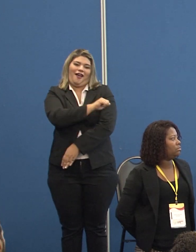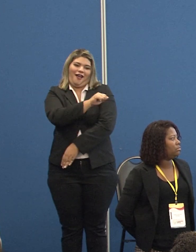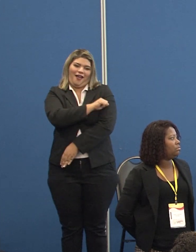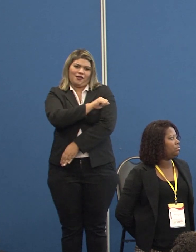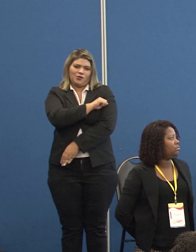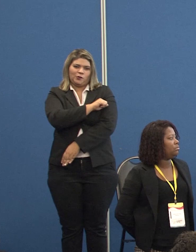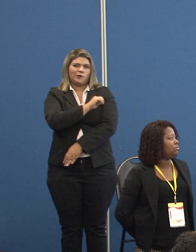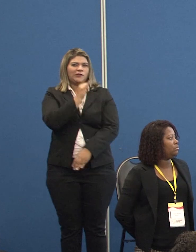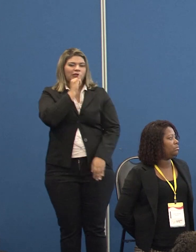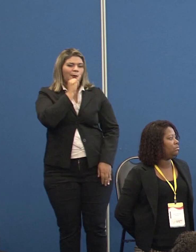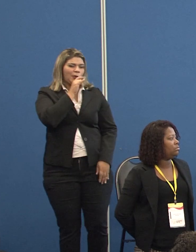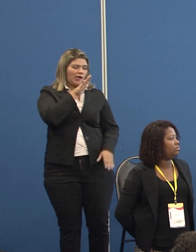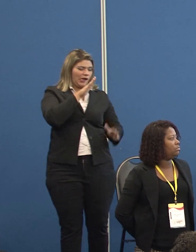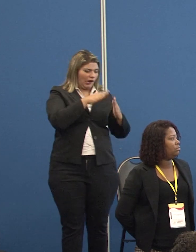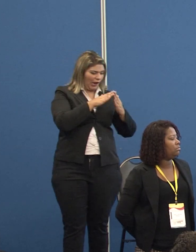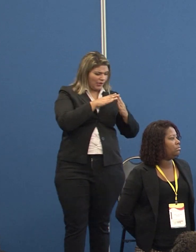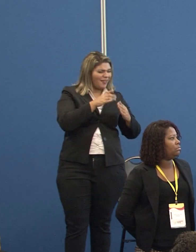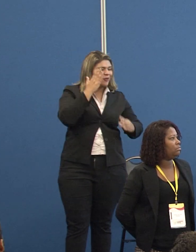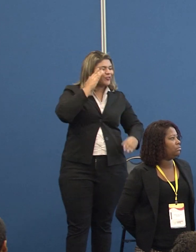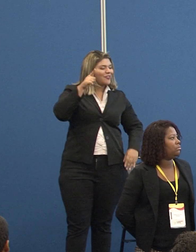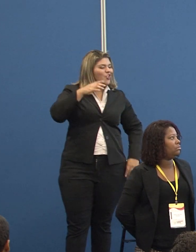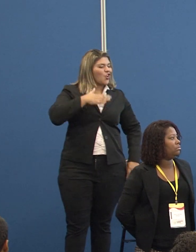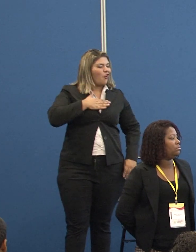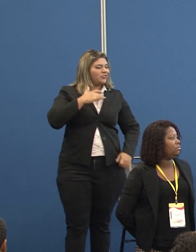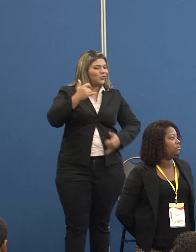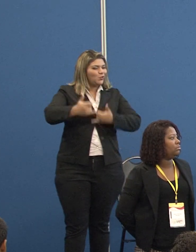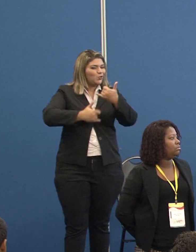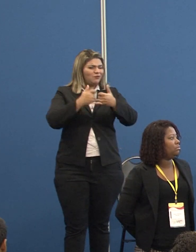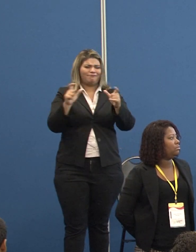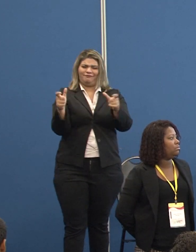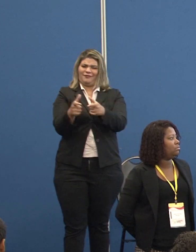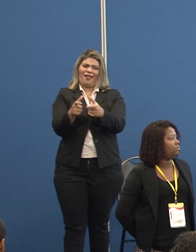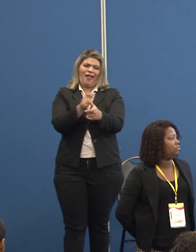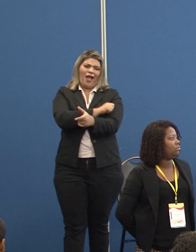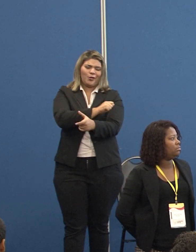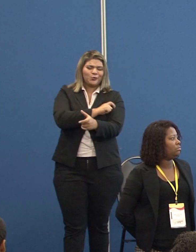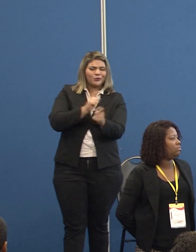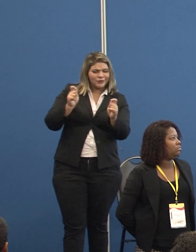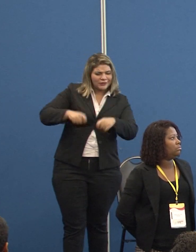que ele gosta do lúdico, se o meu público ele é menor, eu vou focar